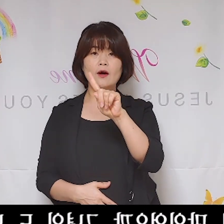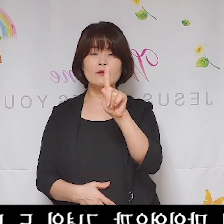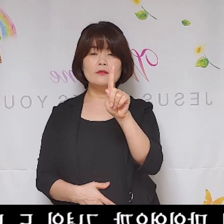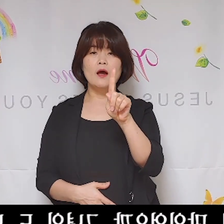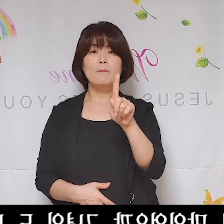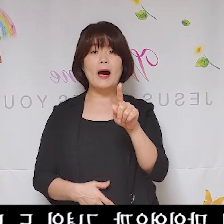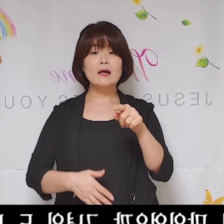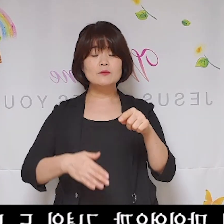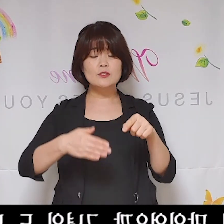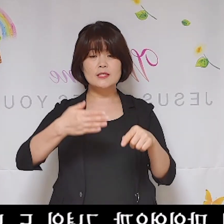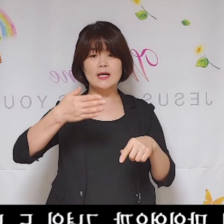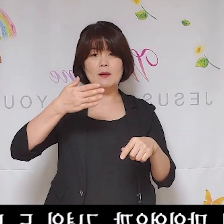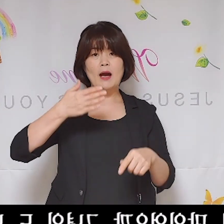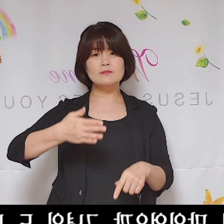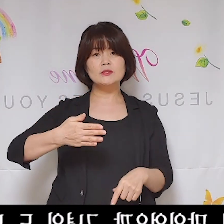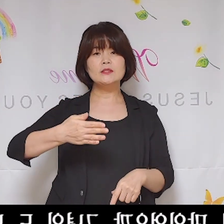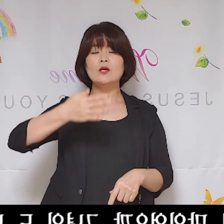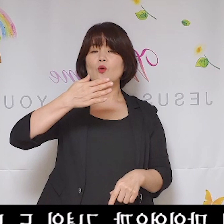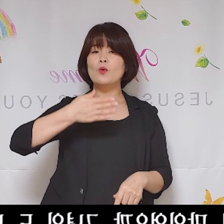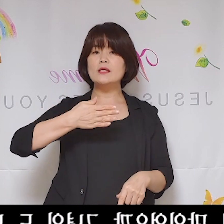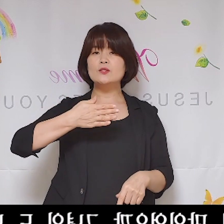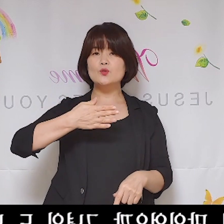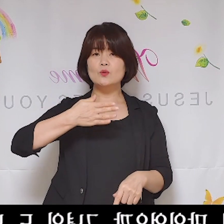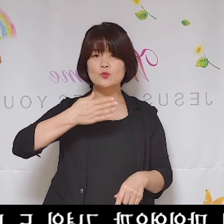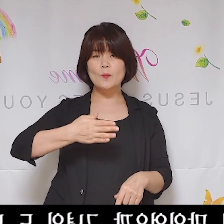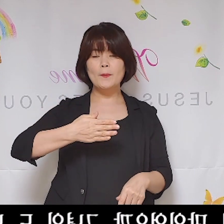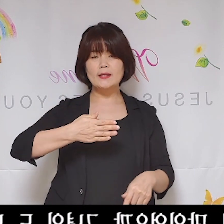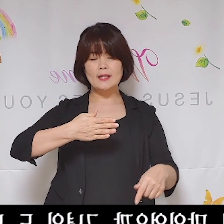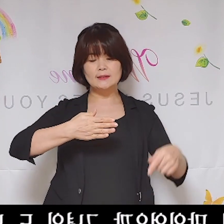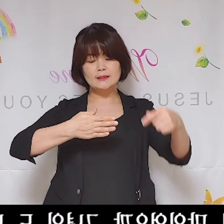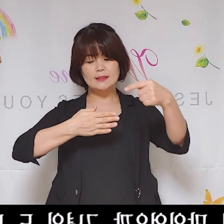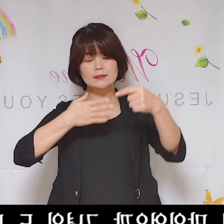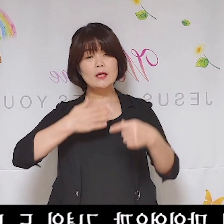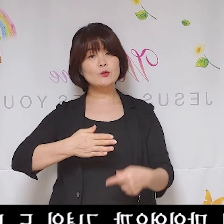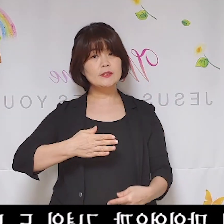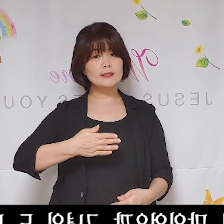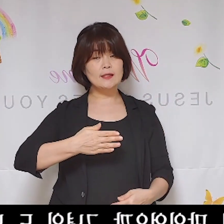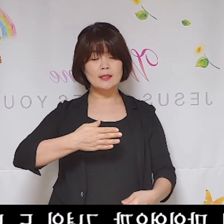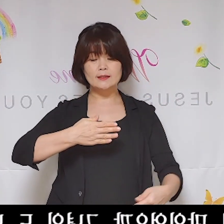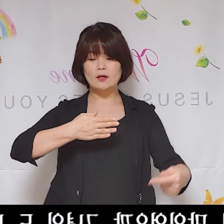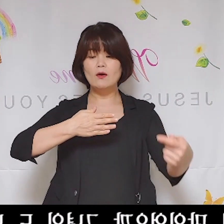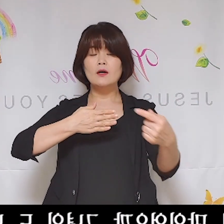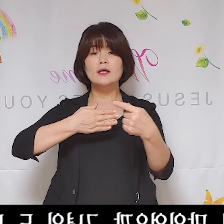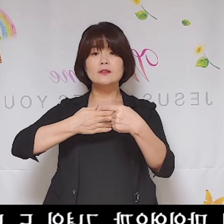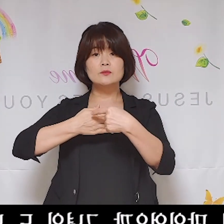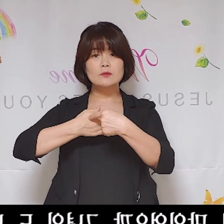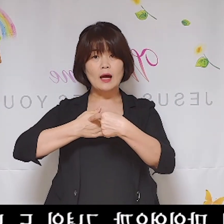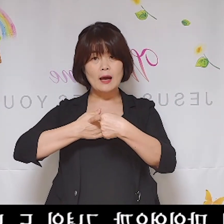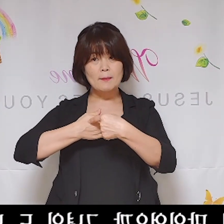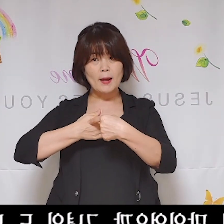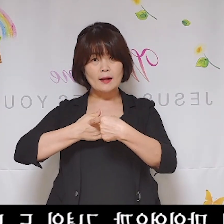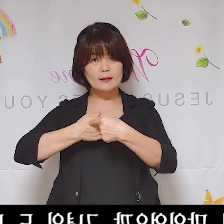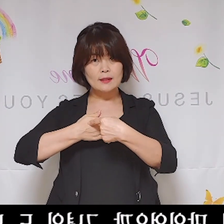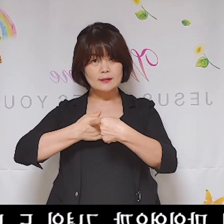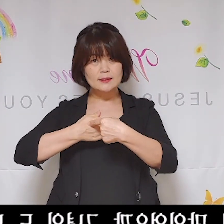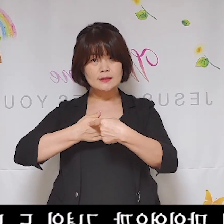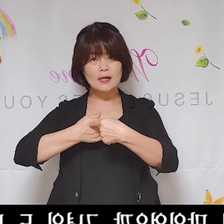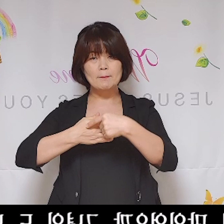어떤 마음이었을까? 마음은 왼손 손바닥을 세우신 상태에서 바깥에 등을